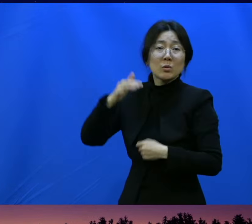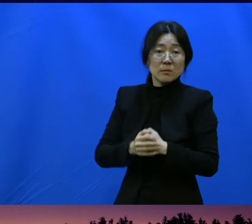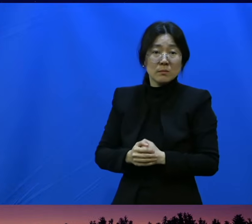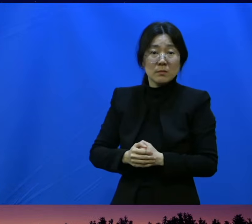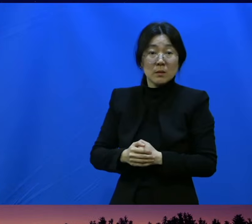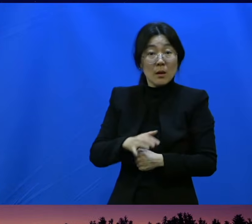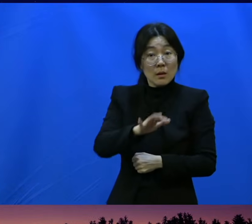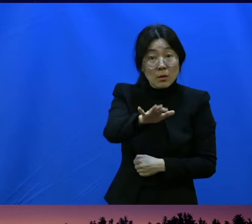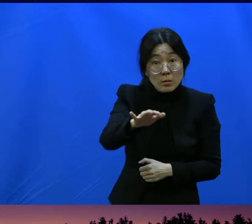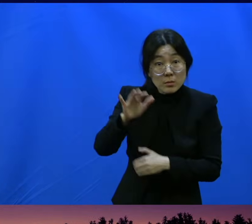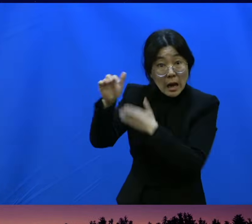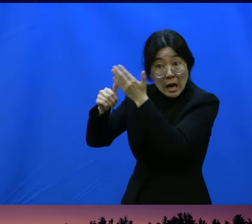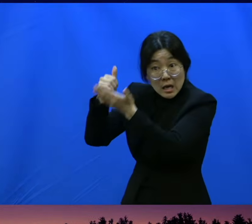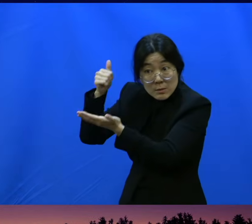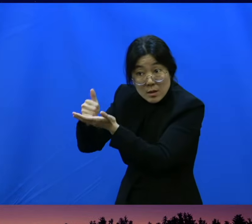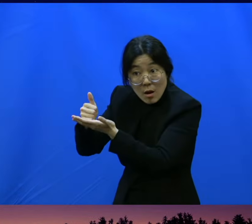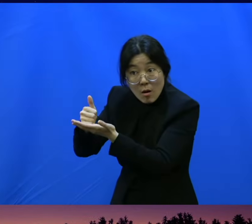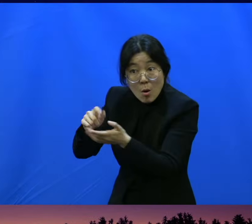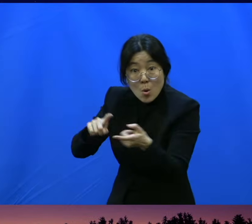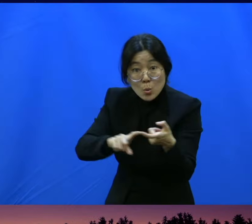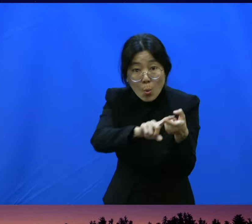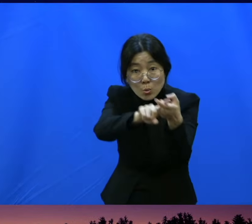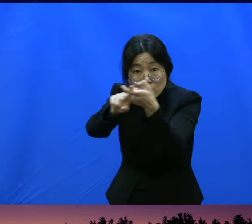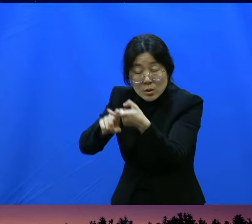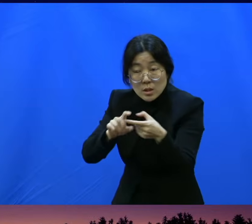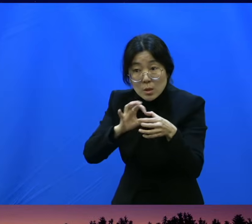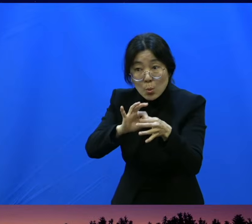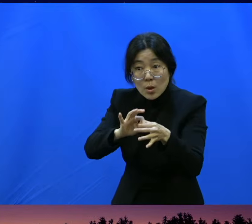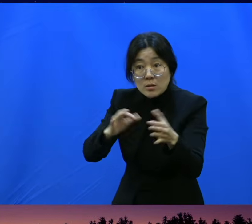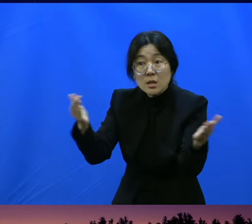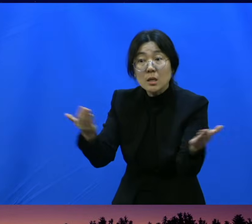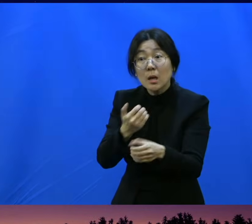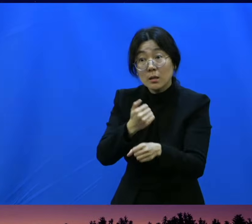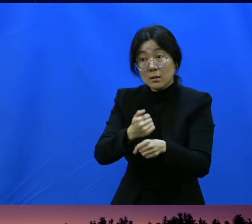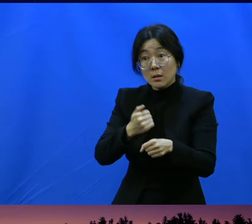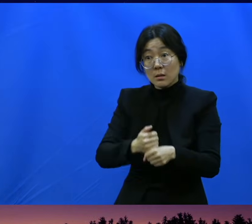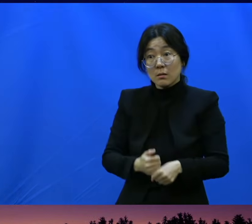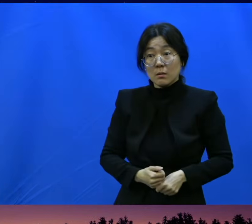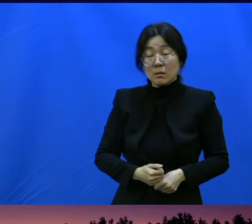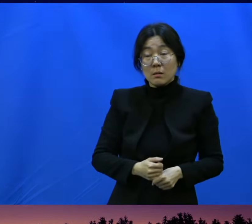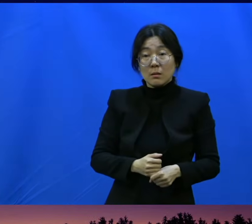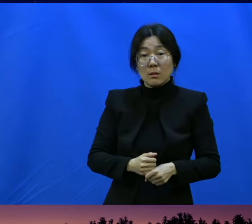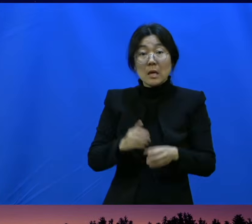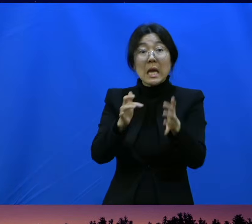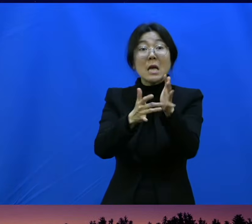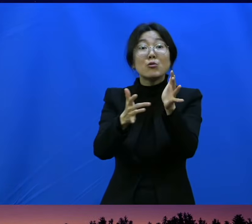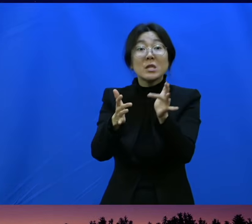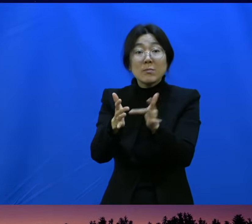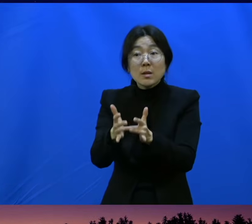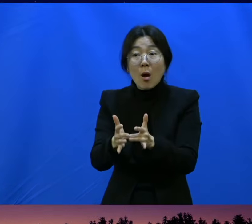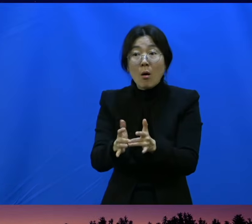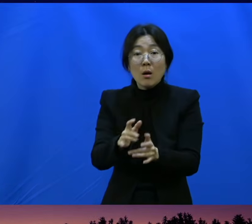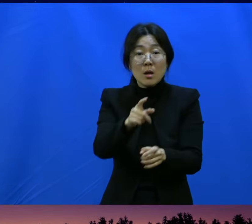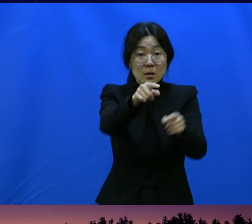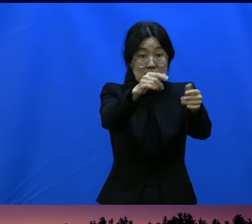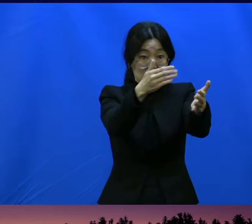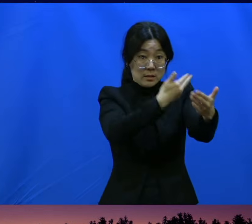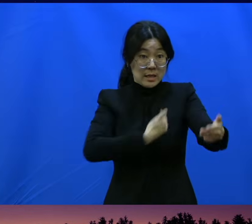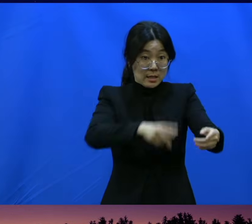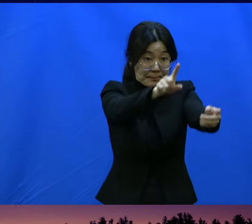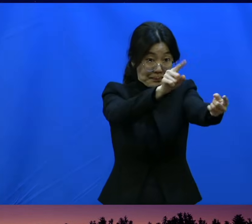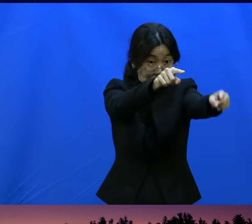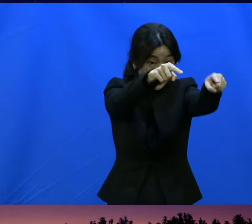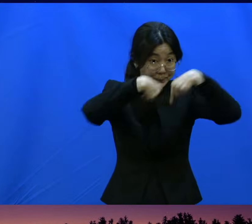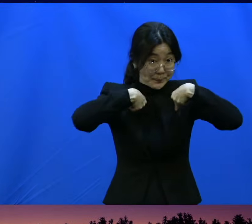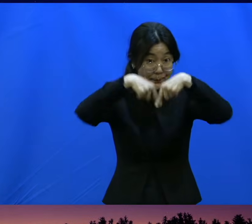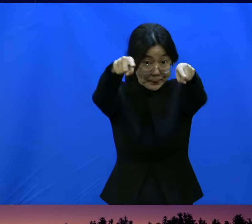여러분, 제자 훈련의 핵심도요 공동체예요. 공동체. 예수님은 12명이라는 공동체를 만드셔요. 그리고 공동체 생활을 했어요. 이게